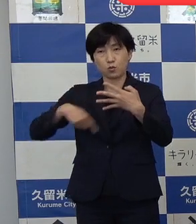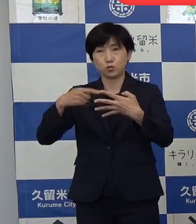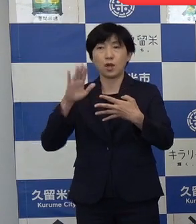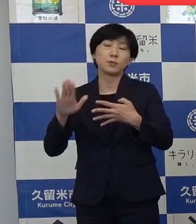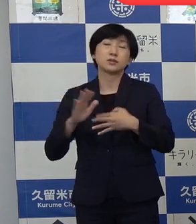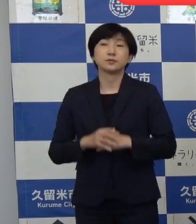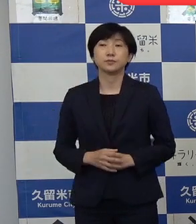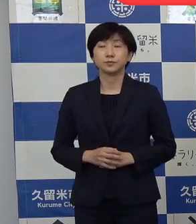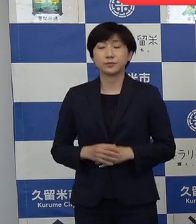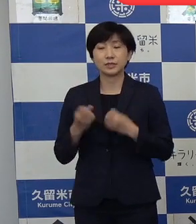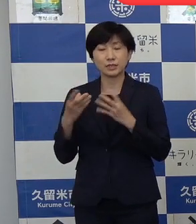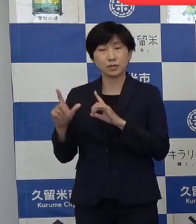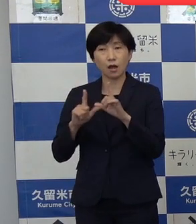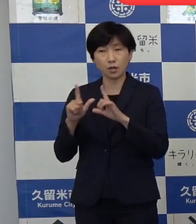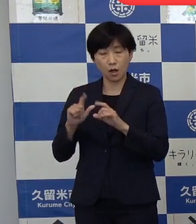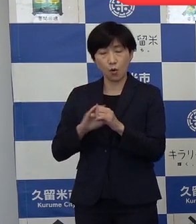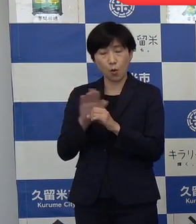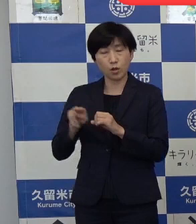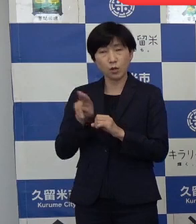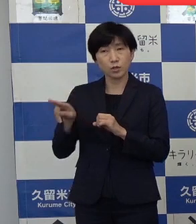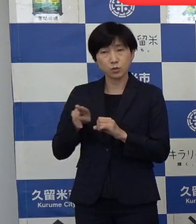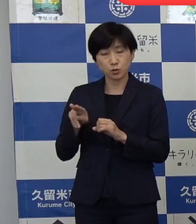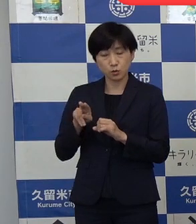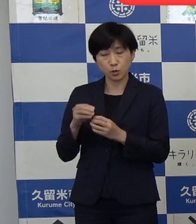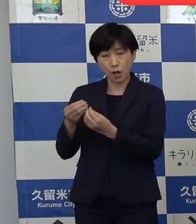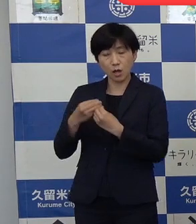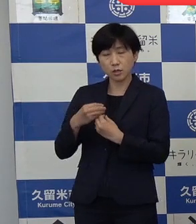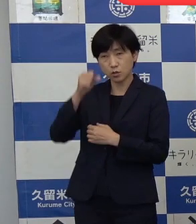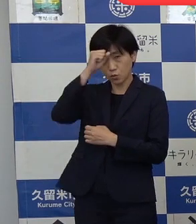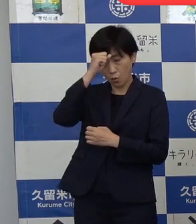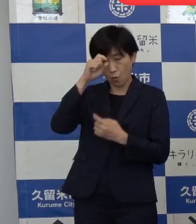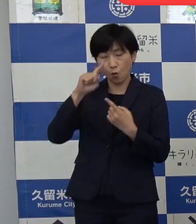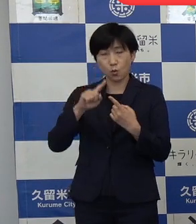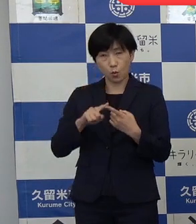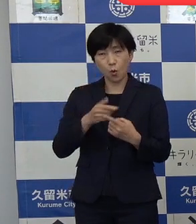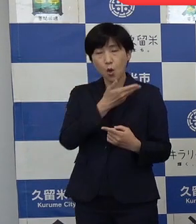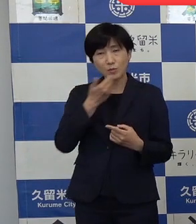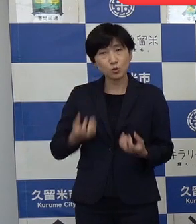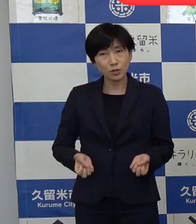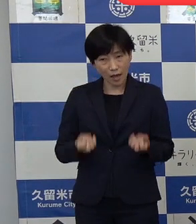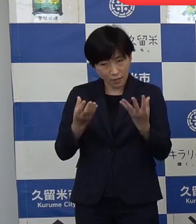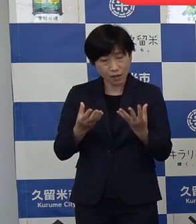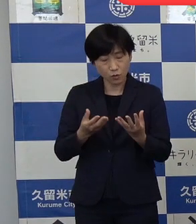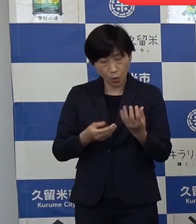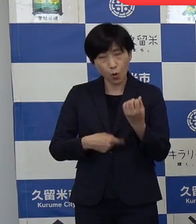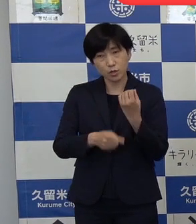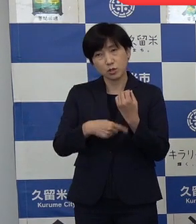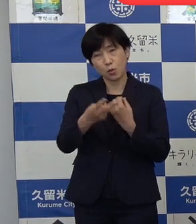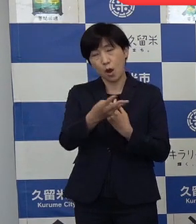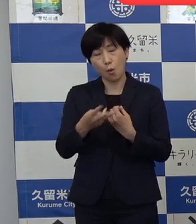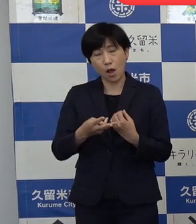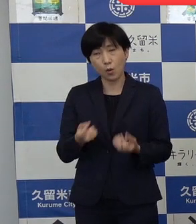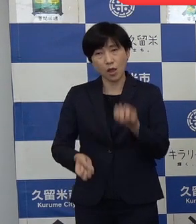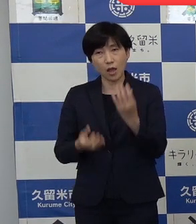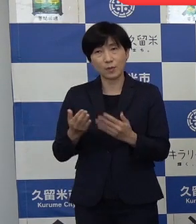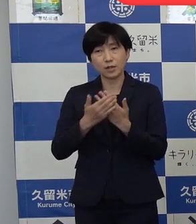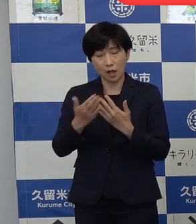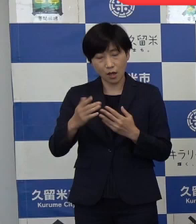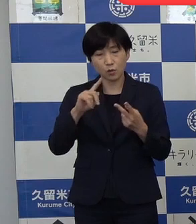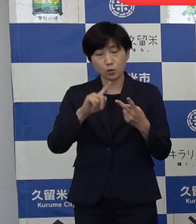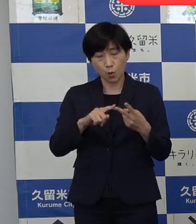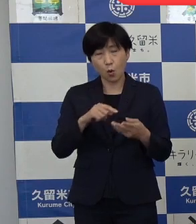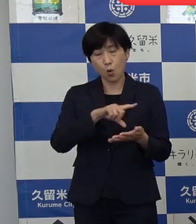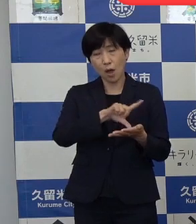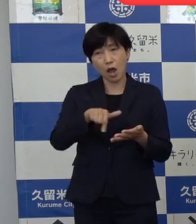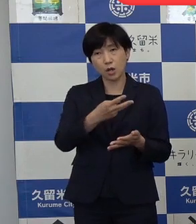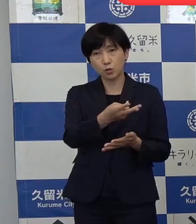ください。新型コロナウイルス感染症、それから水の祭典花火大会、そして流域水のプロジェ